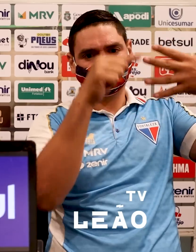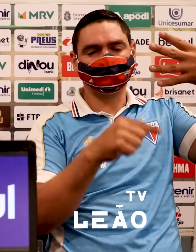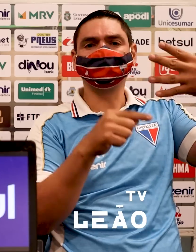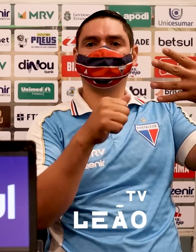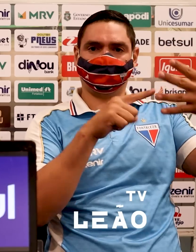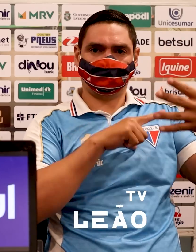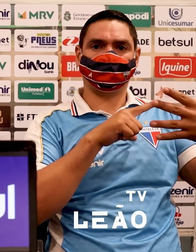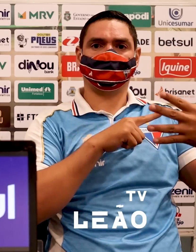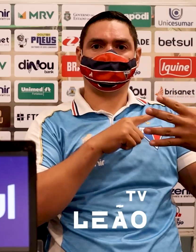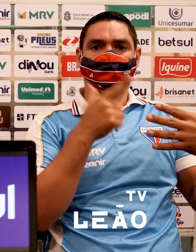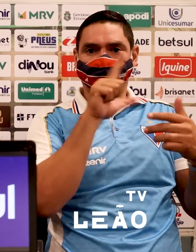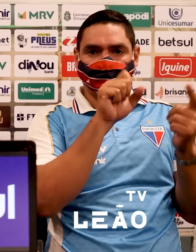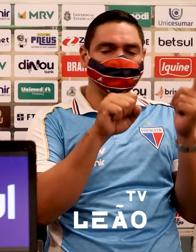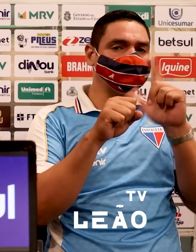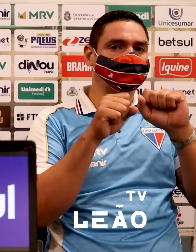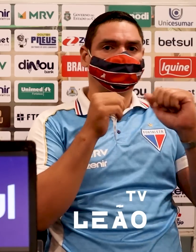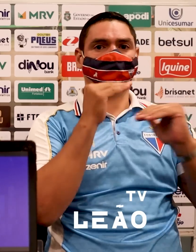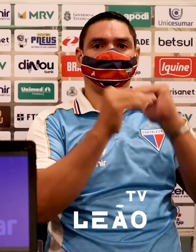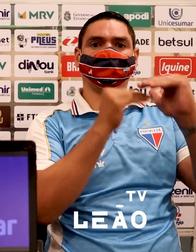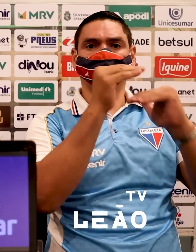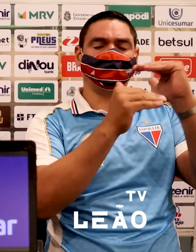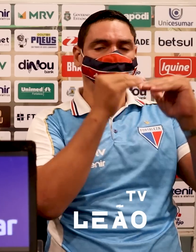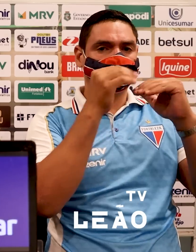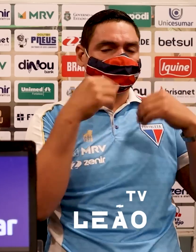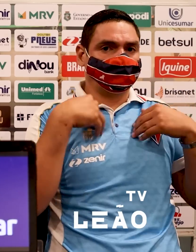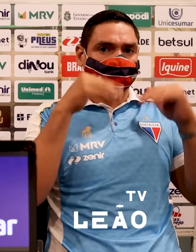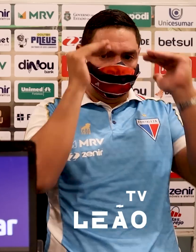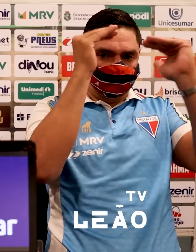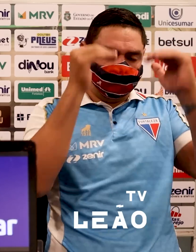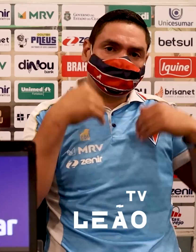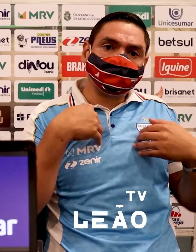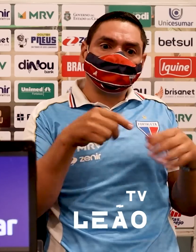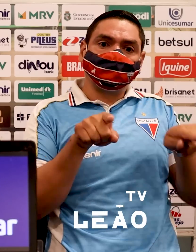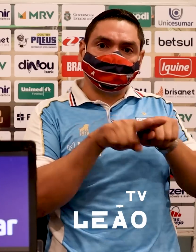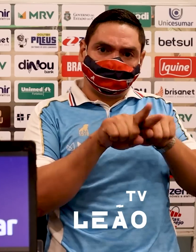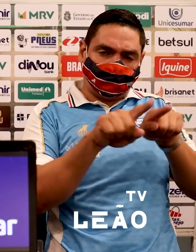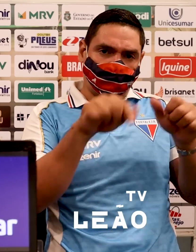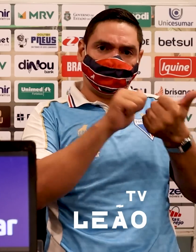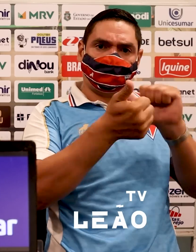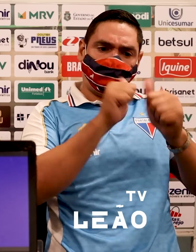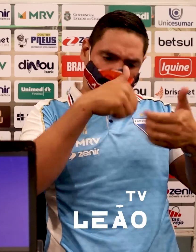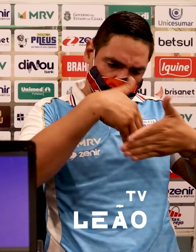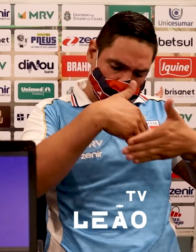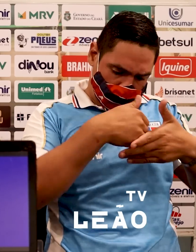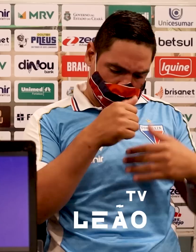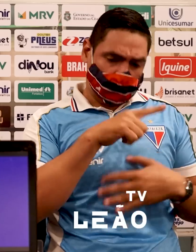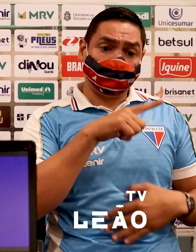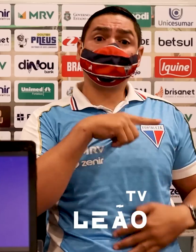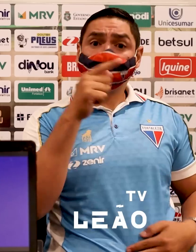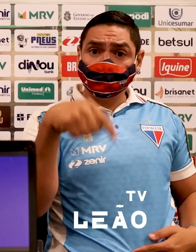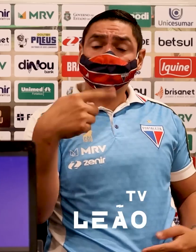Fortaleza ha conseguido o respeito de futebol brasileiro.